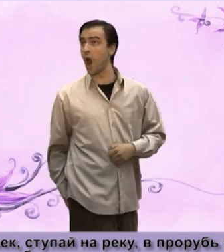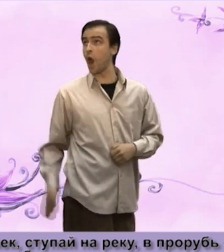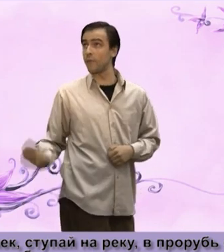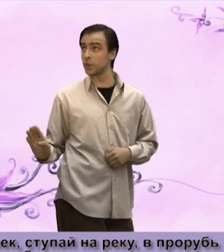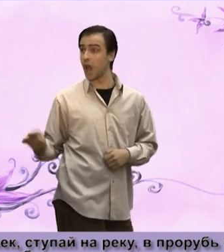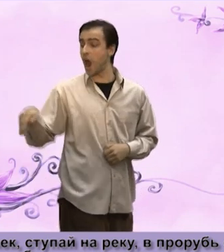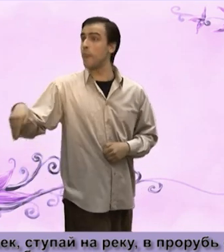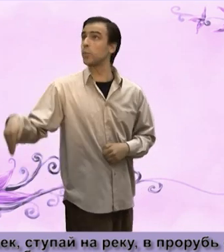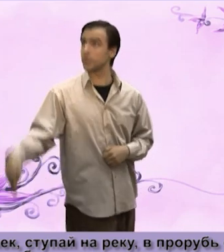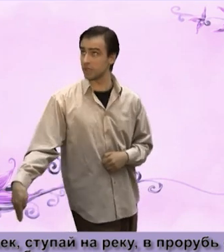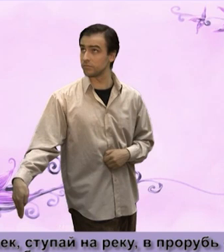Прорубь опусти хвост.